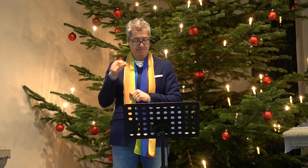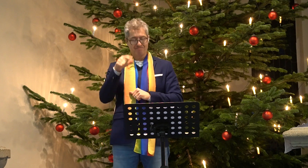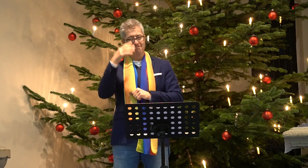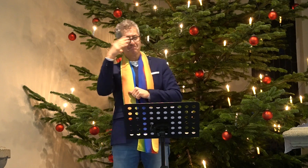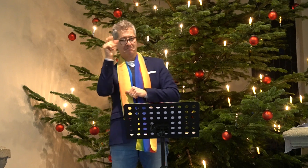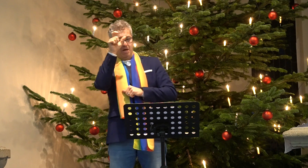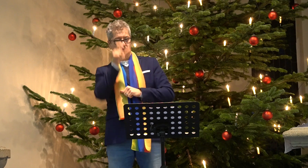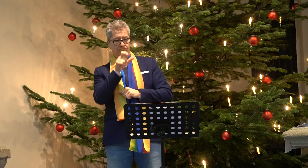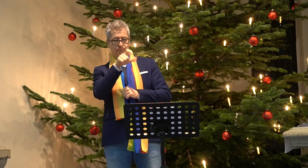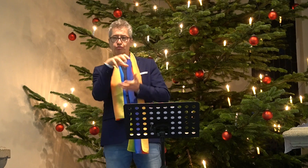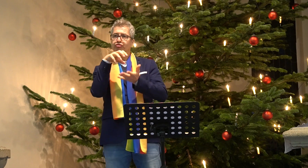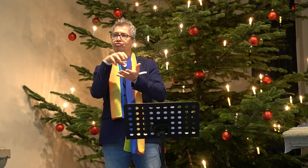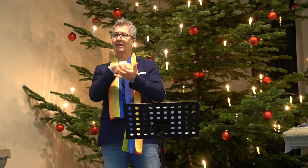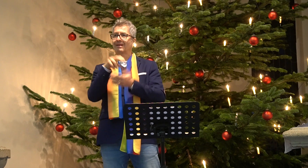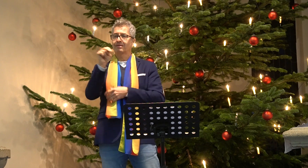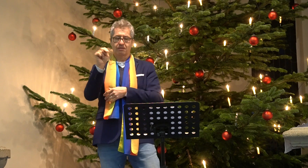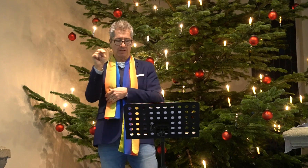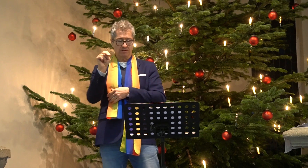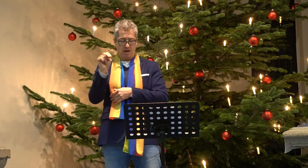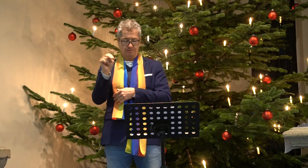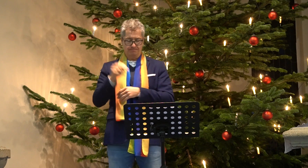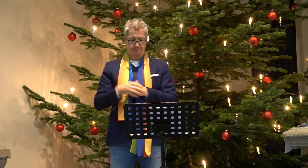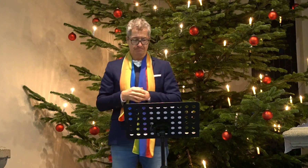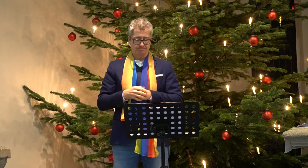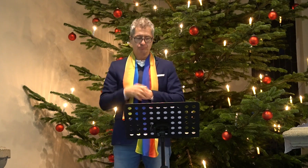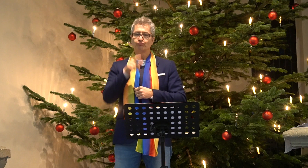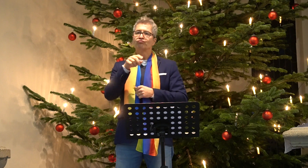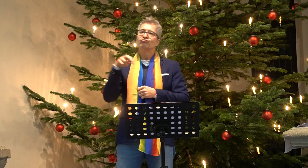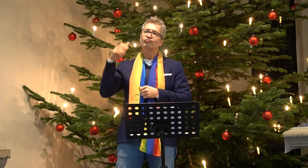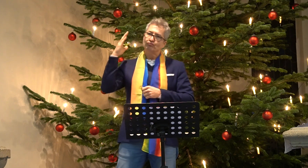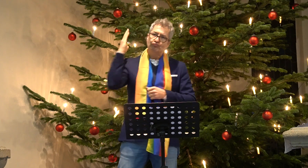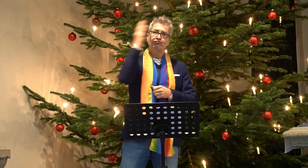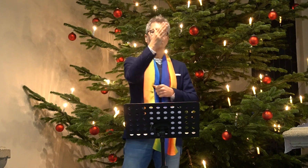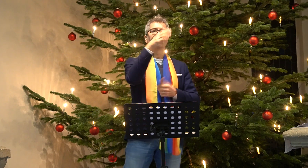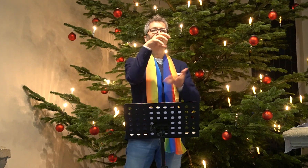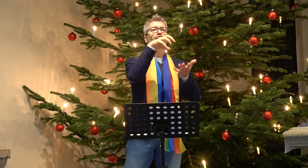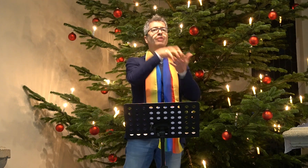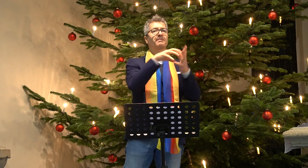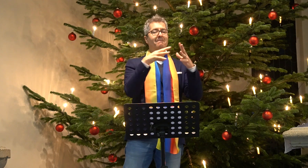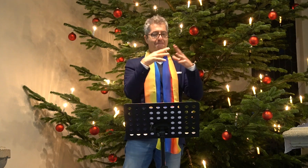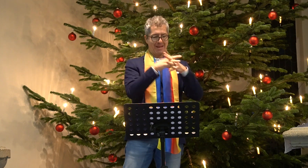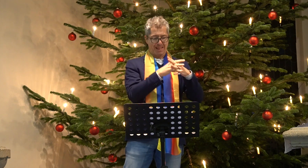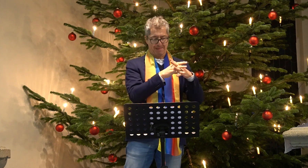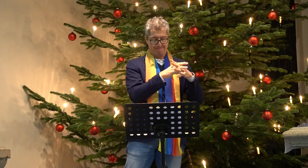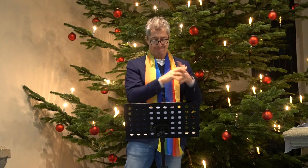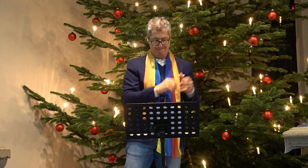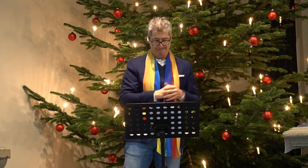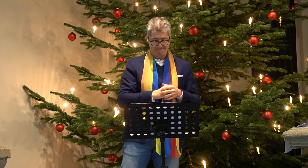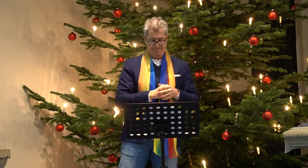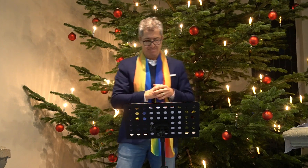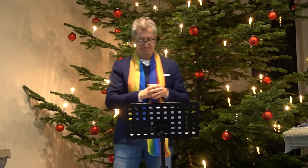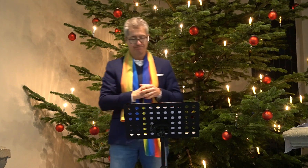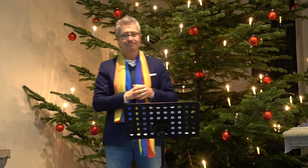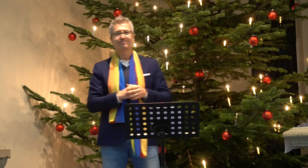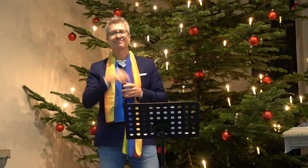Josef, ein Mann aus der Stadt Nazareth, geht zur Stadt Bethlehem.